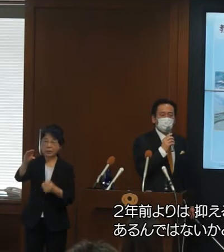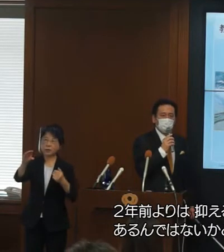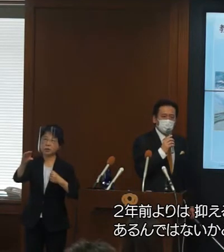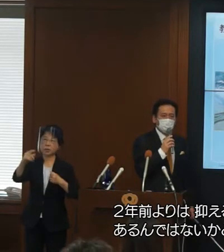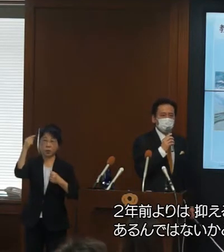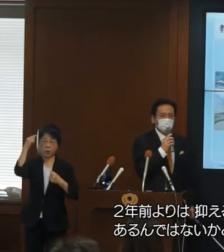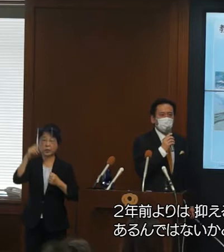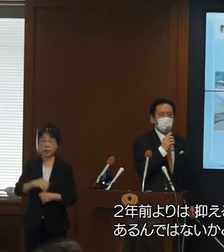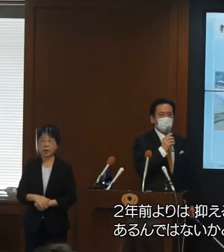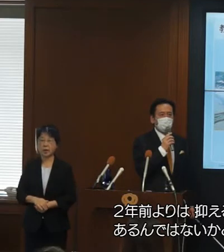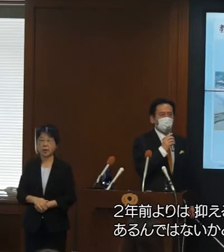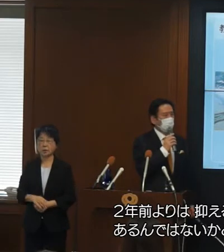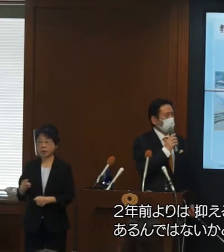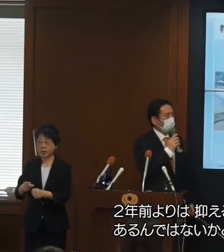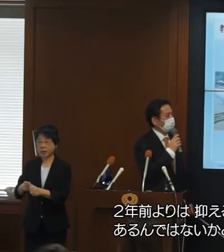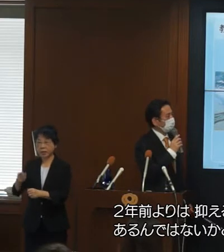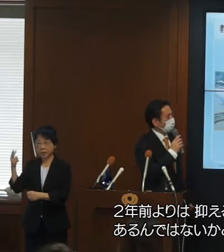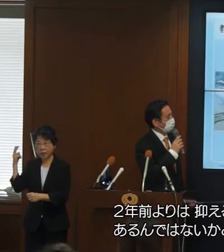2年前よりはですね、